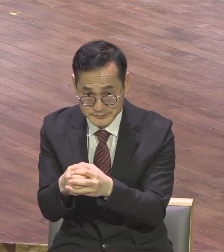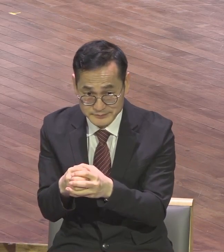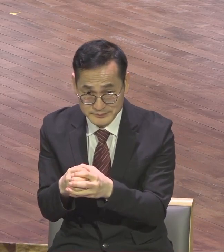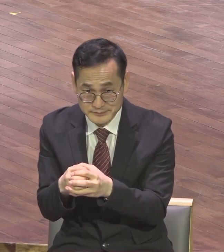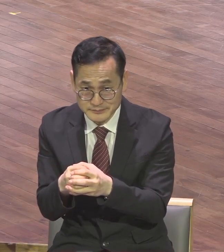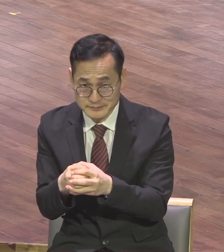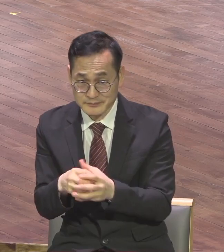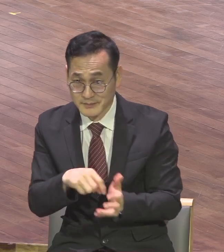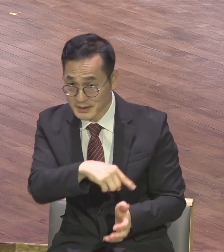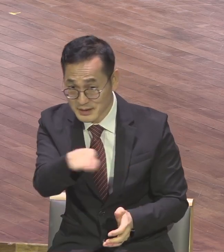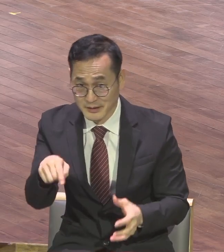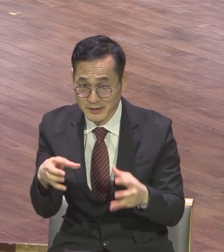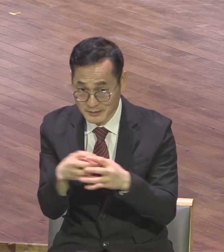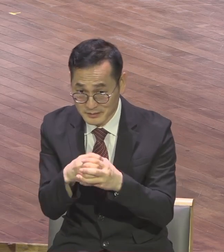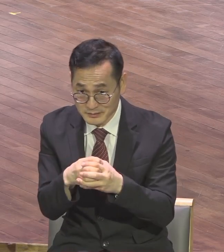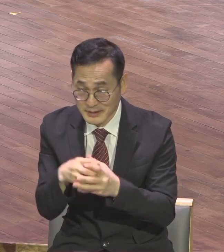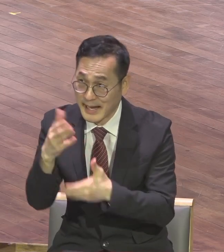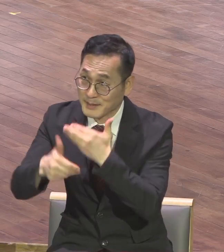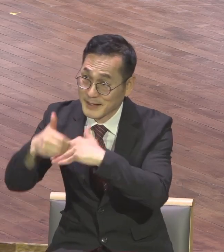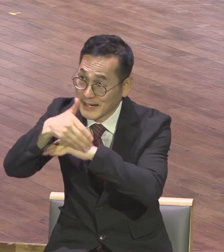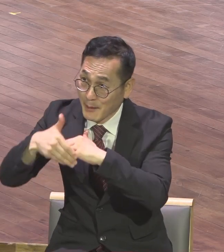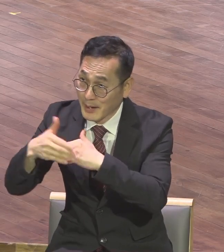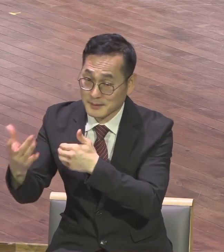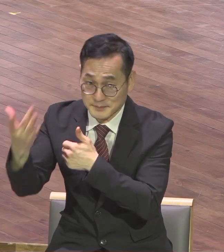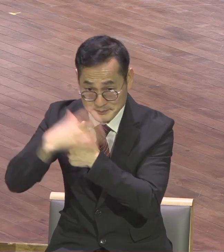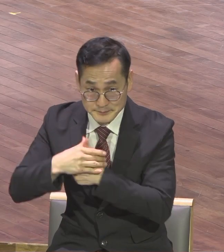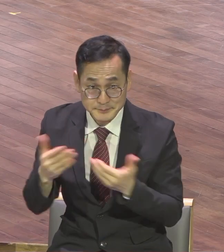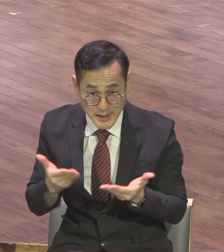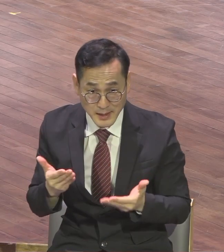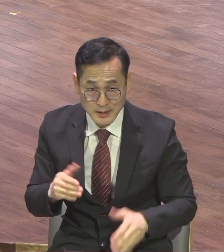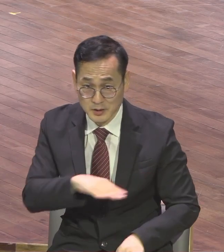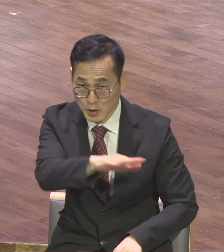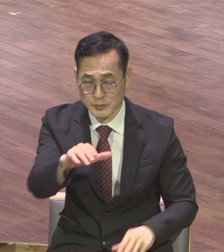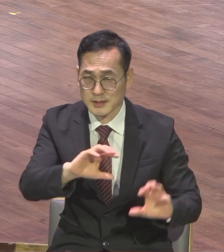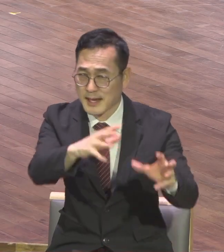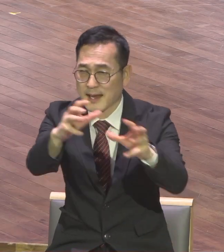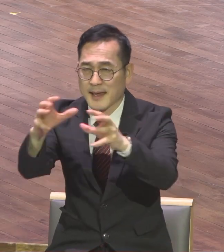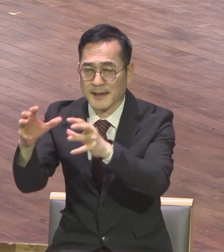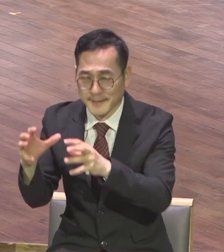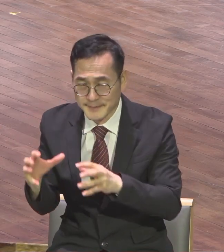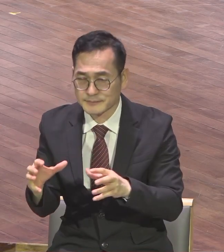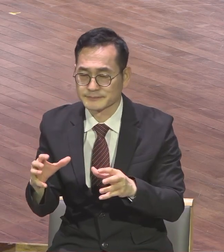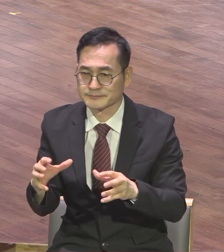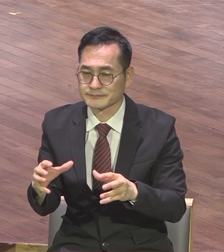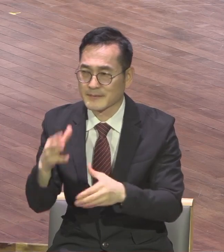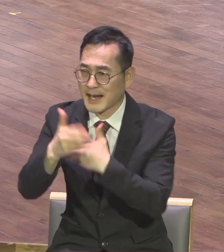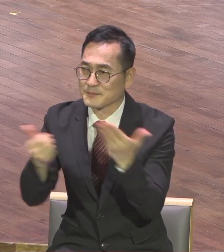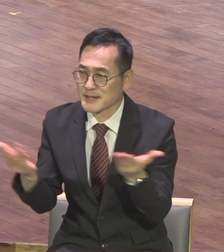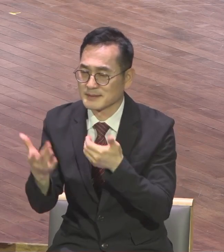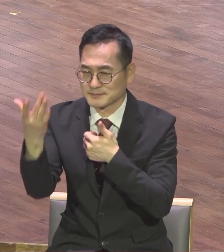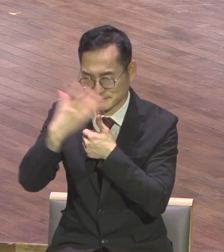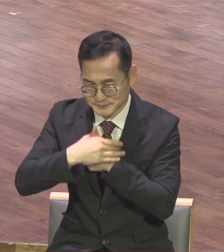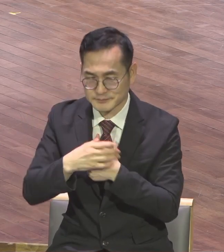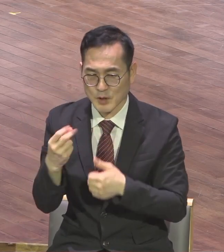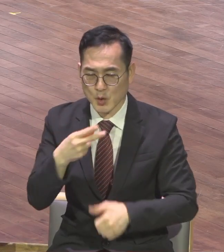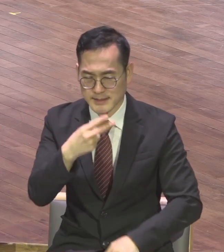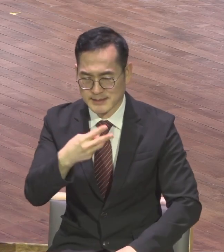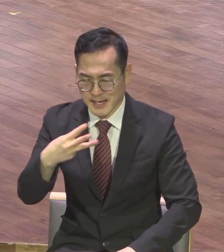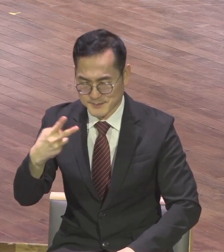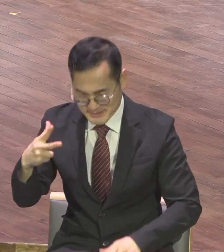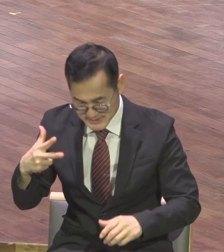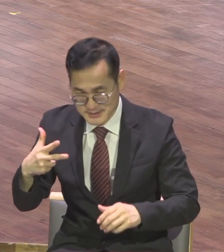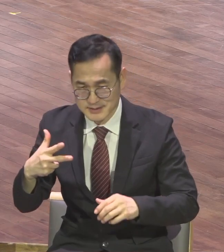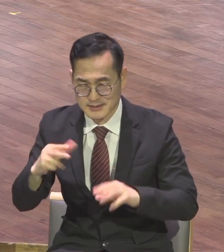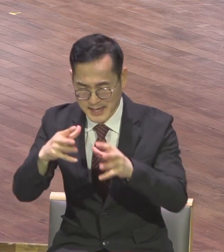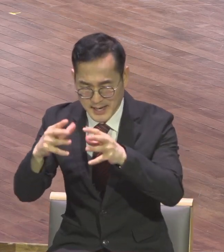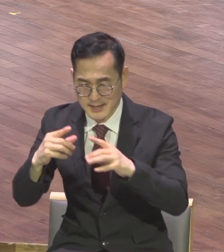주셨습니다. 영계 모든 성도들은 스타트만 4천망대 237 치유운동 영적 흐름 따라서 이 속에 흐름